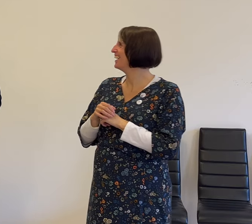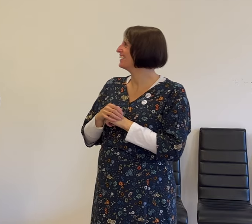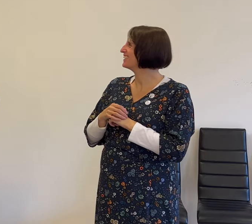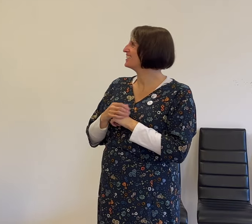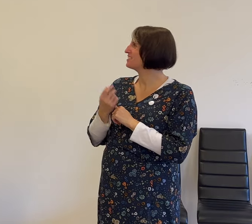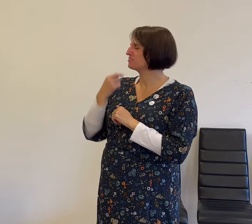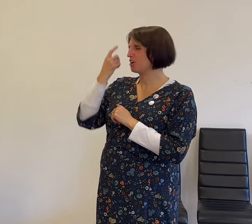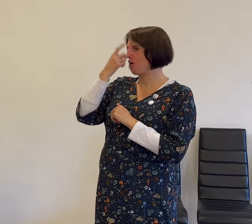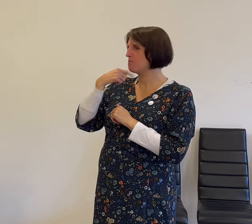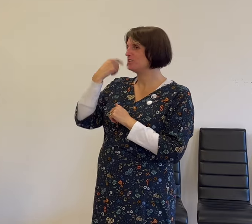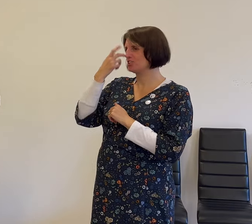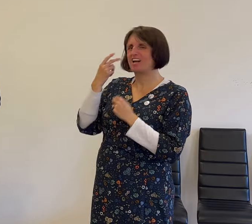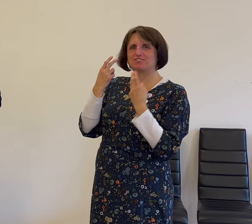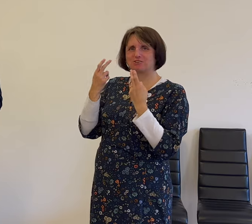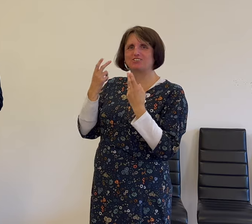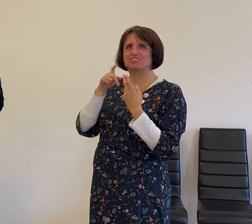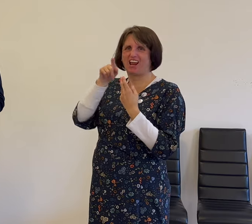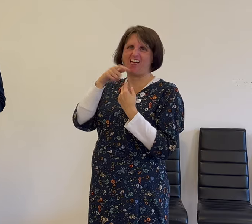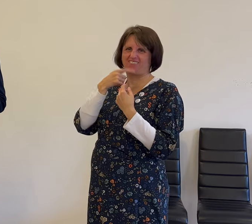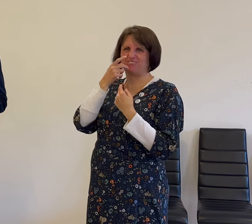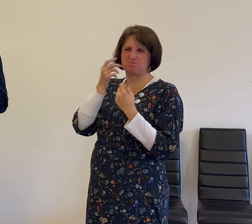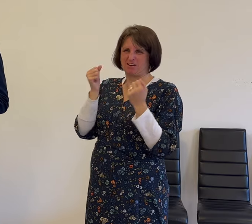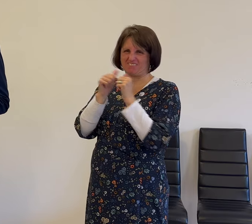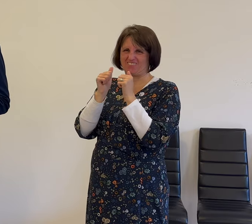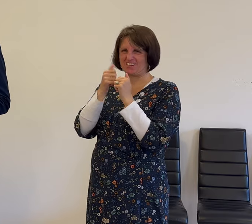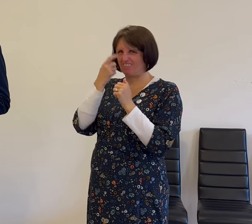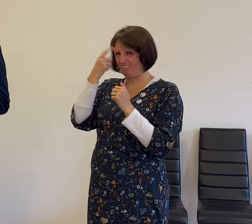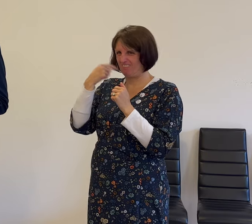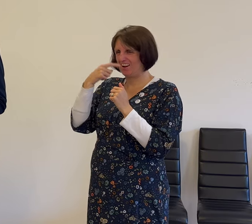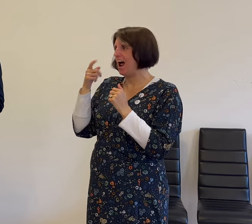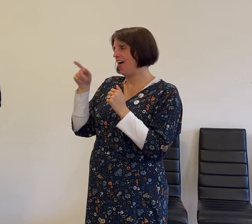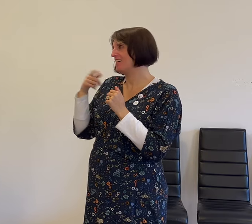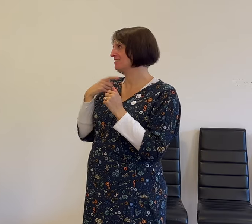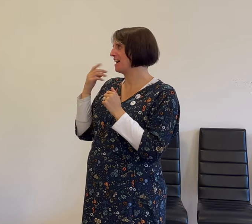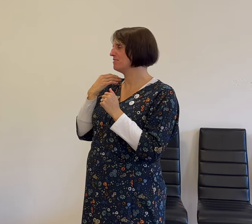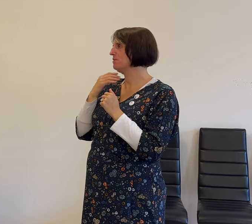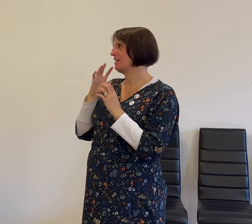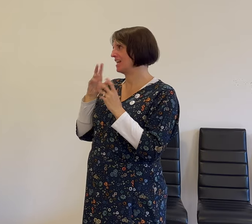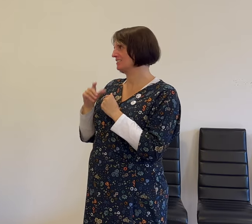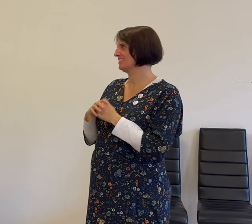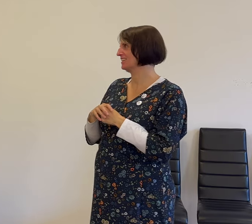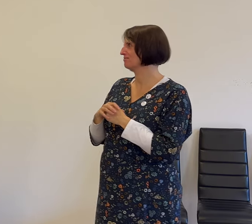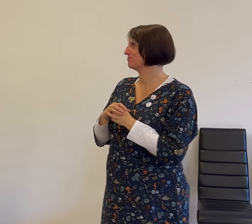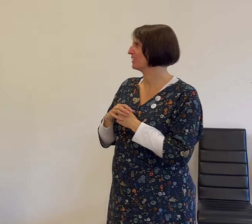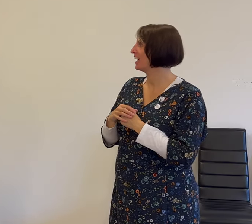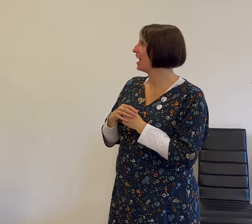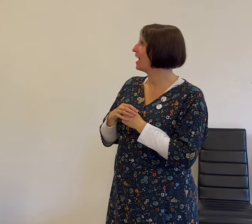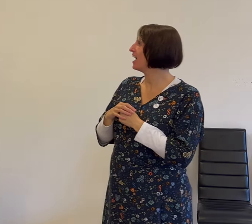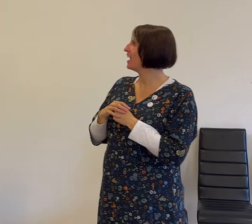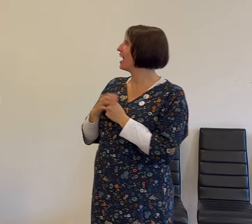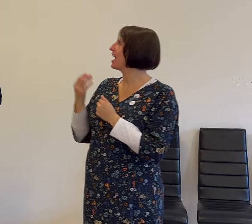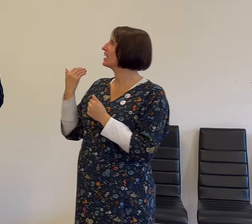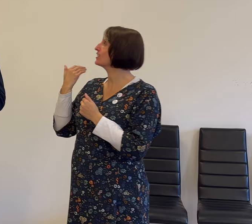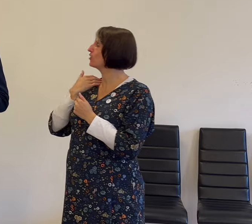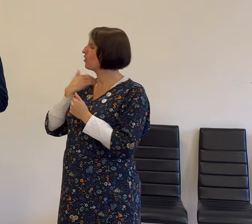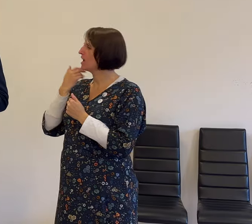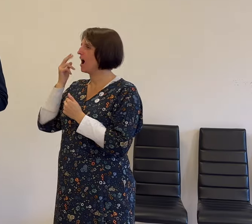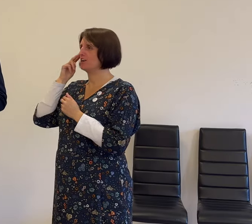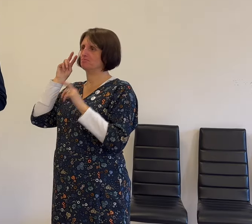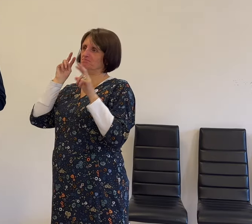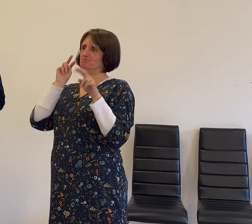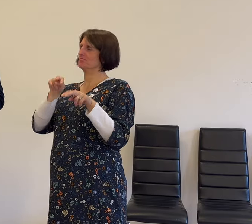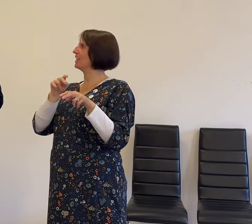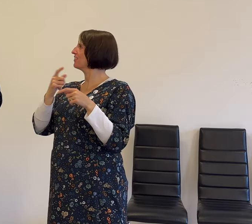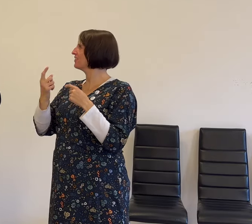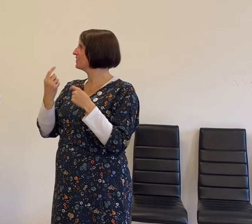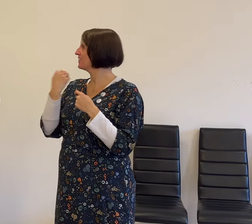tak víte, že jako to zrovna vás neskráší. A když se Goliáš podíval na Davida,